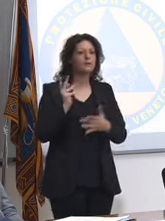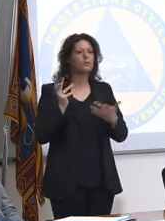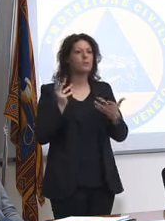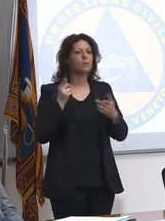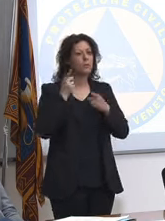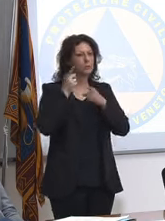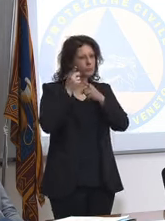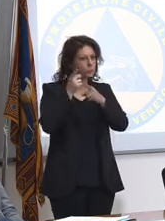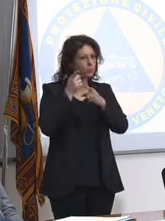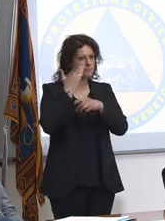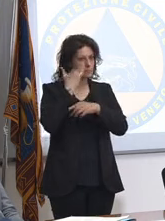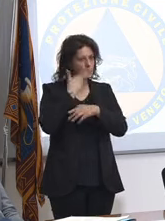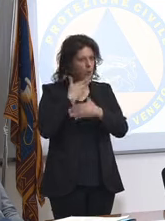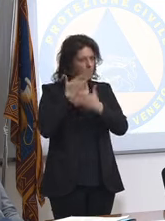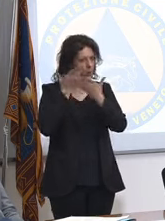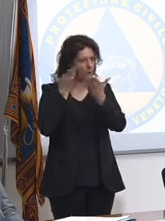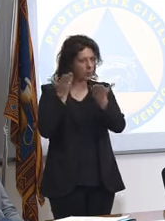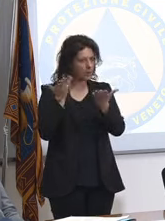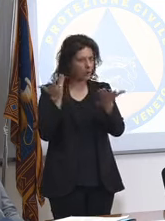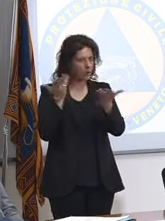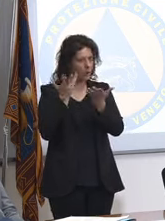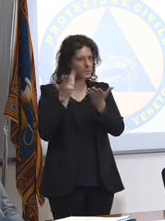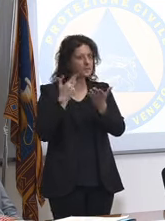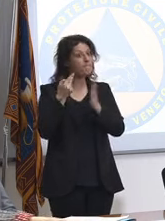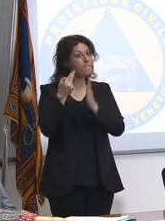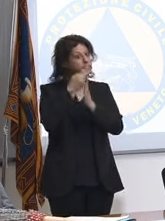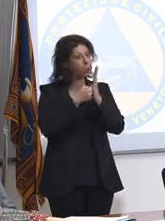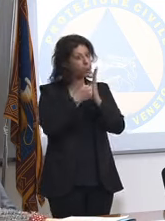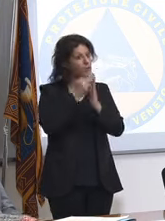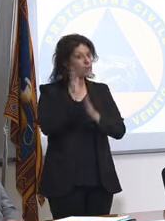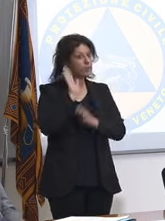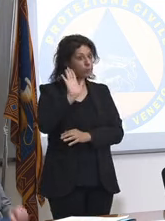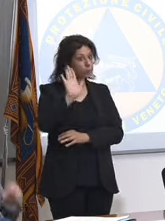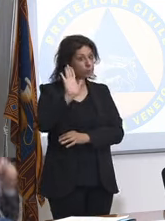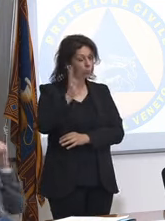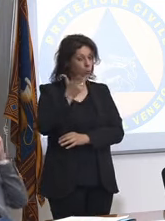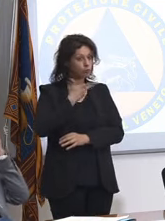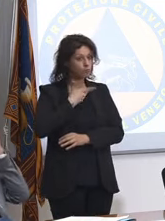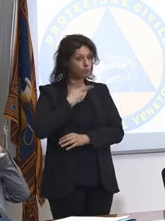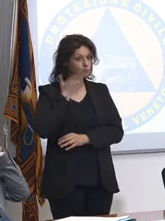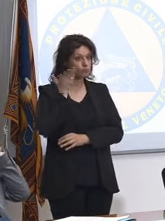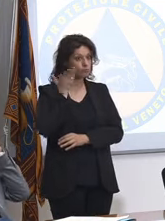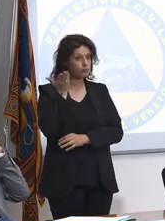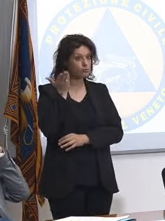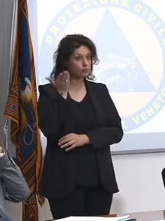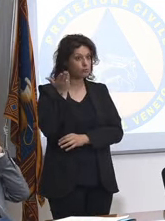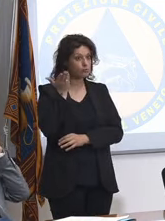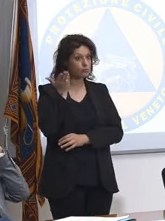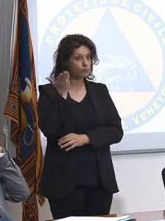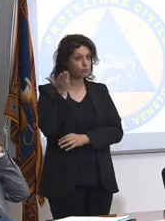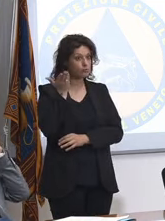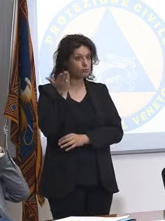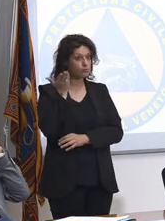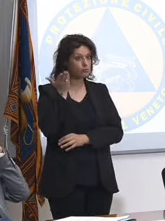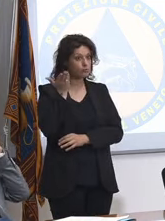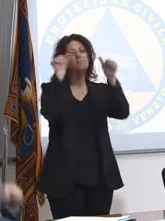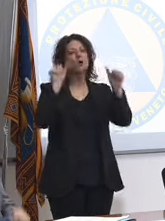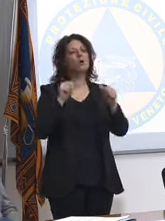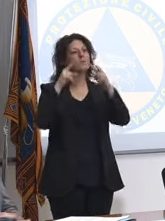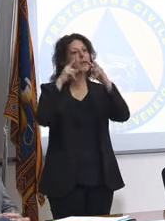a presentare un progetto di natura, diciamo, di ricerca,